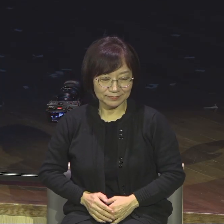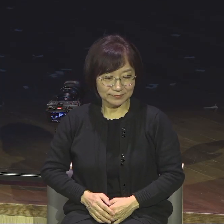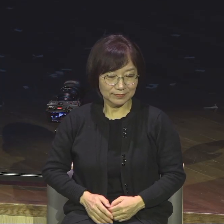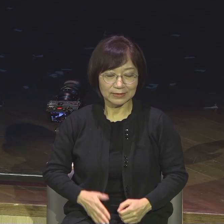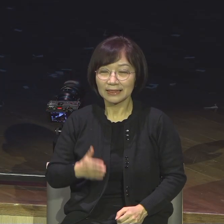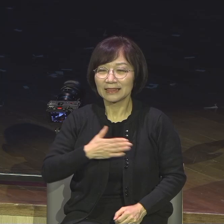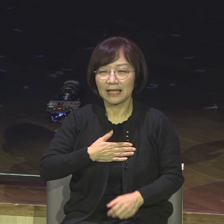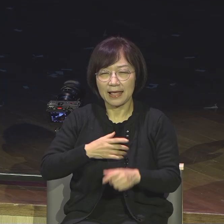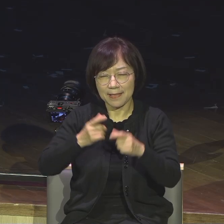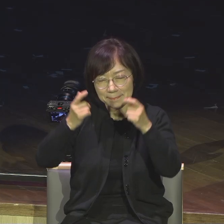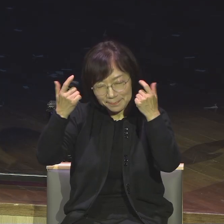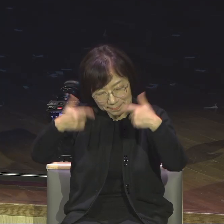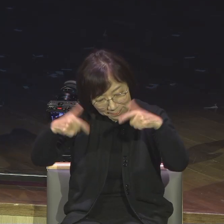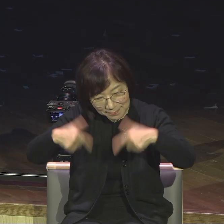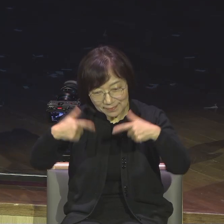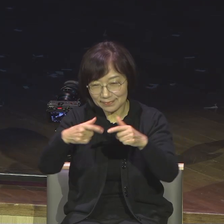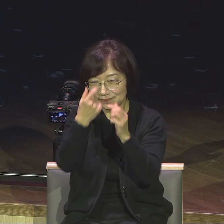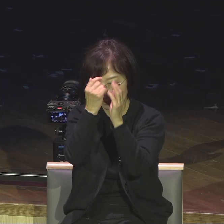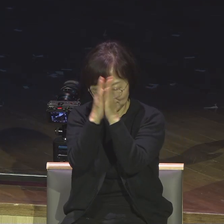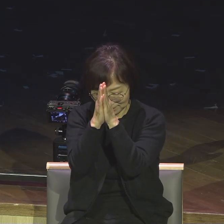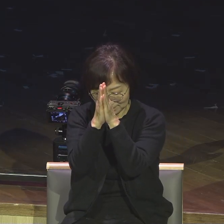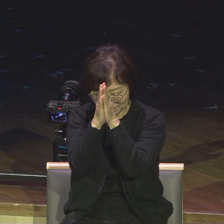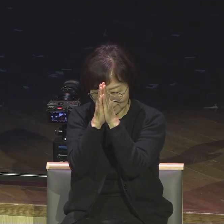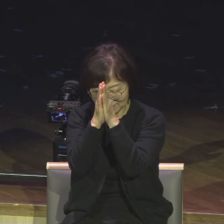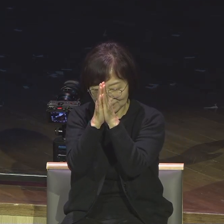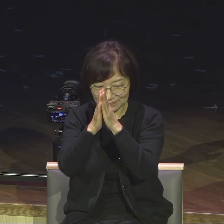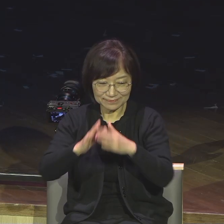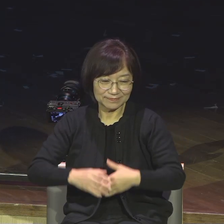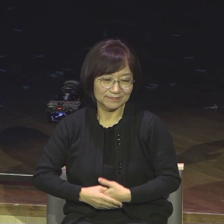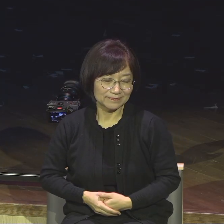나는 날마다 이렇게 기도했어.